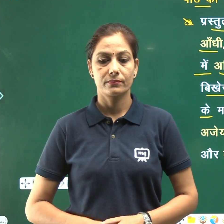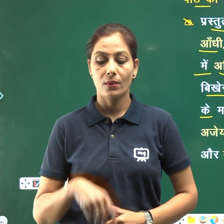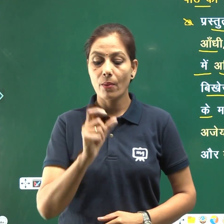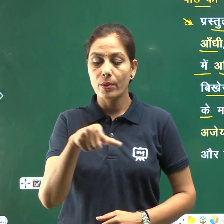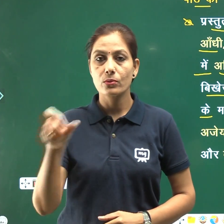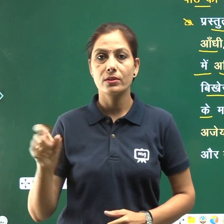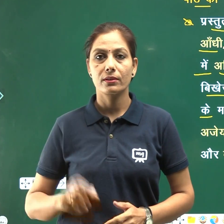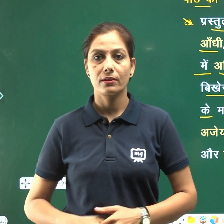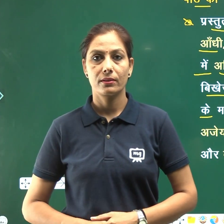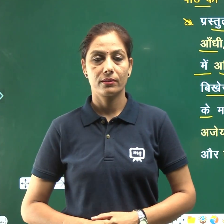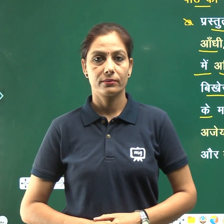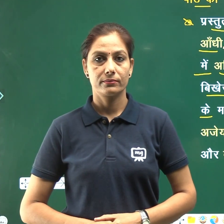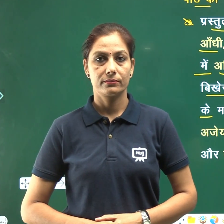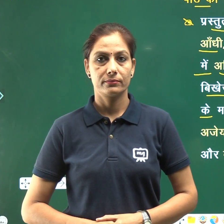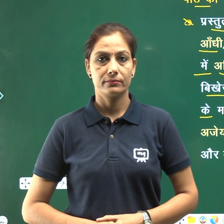मनुष्य की